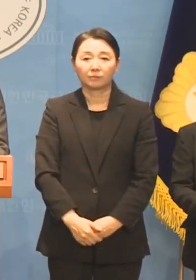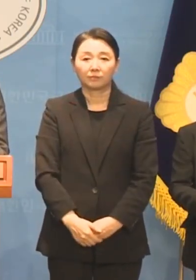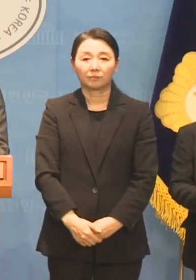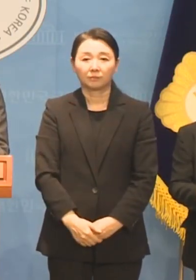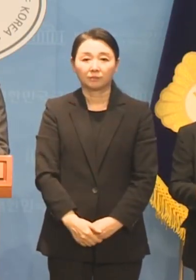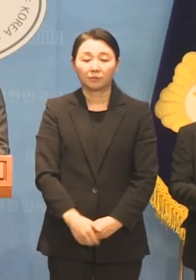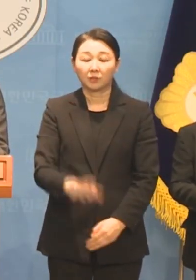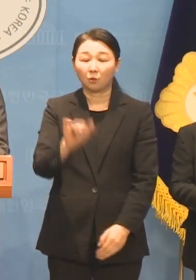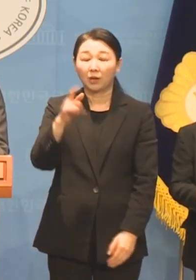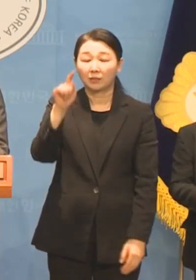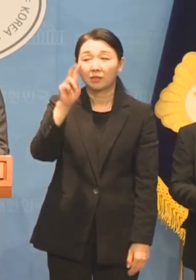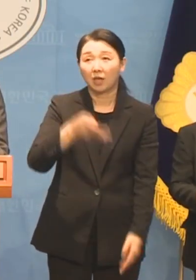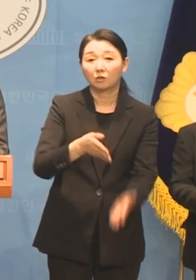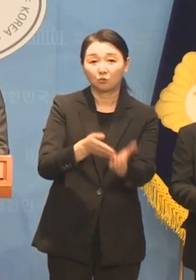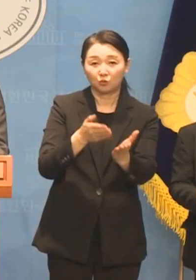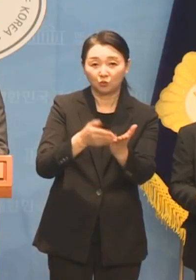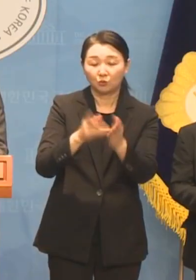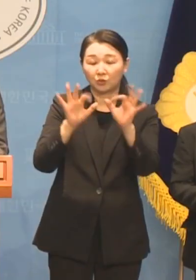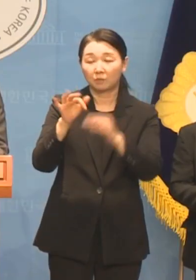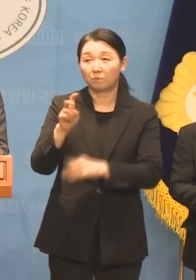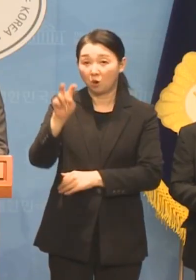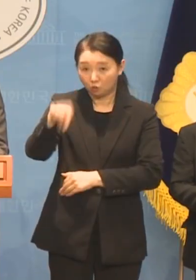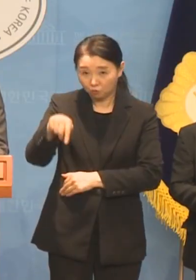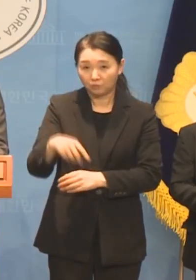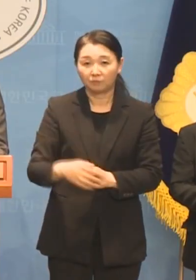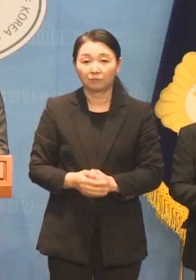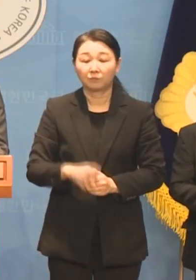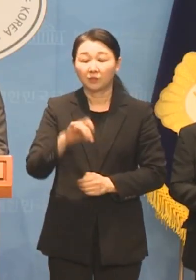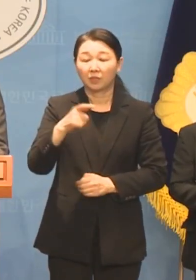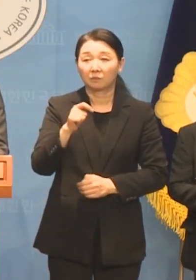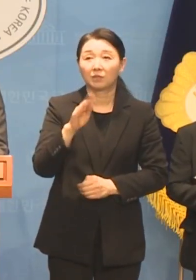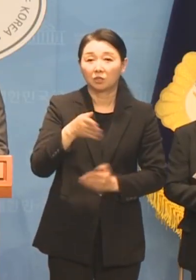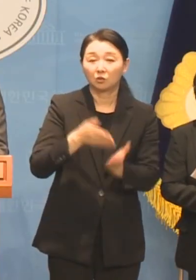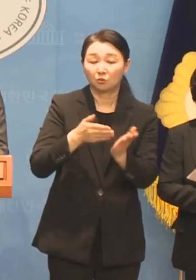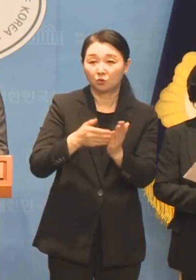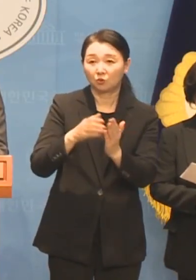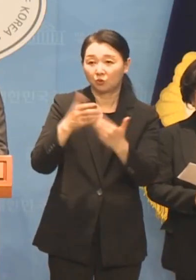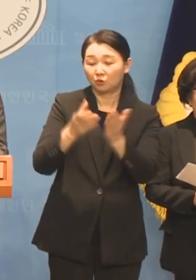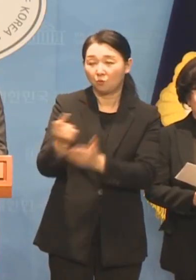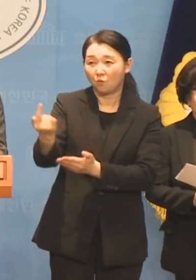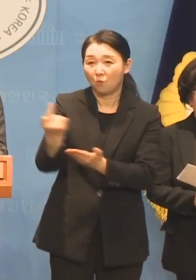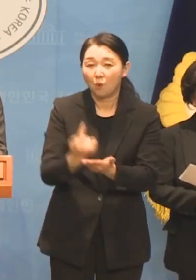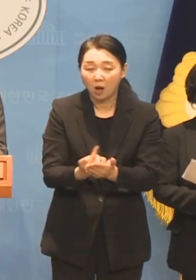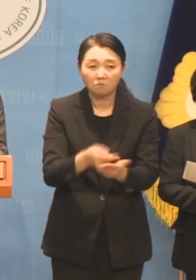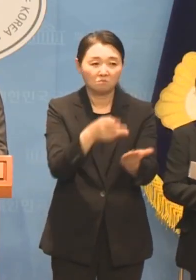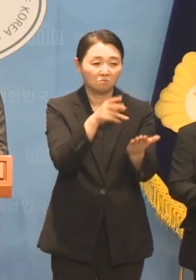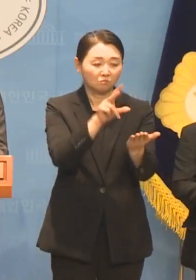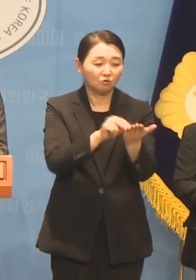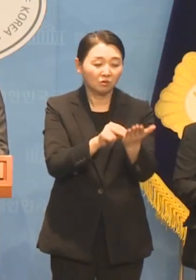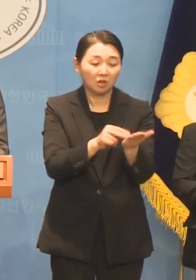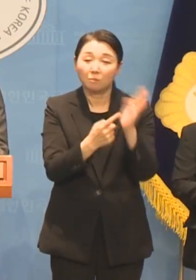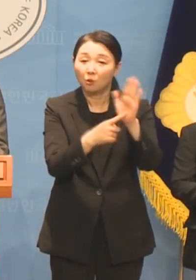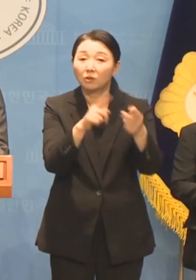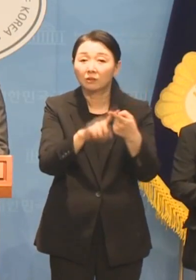다음 YTN 뉴스파이팅 김영수입니다. JTBC 뉴스룸의 출연자의 문제적 표현에